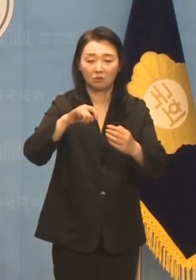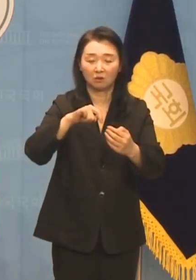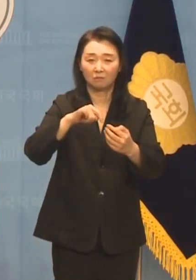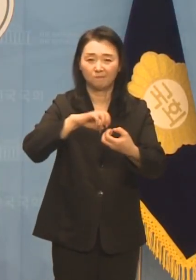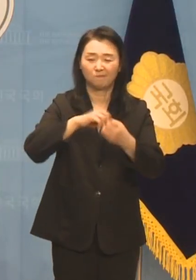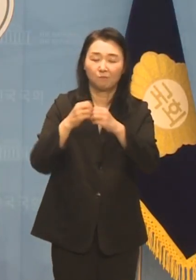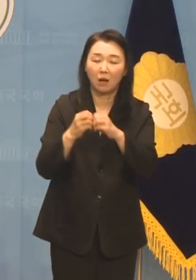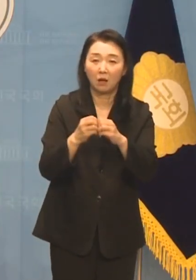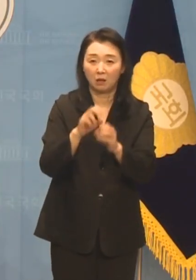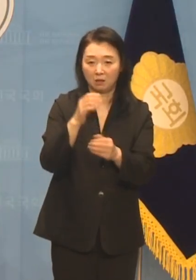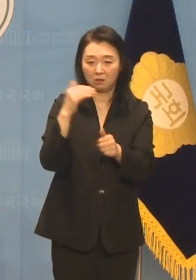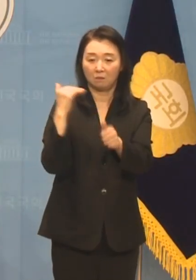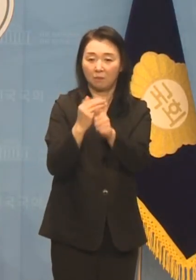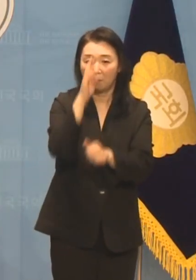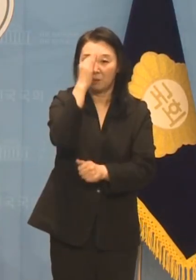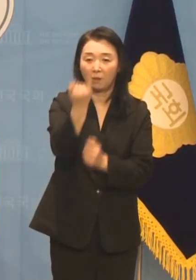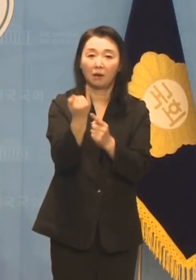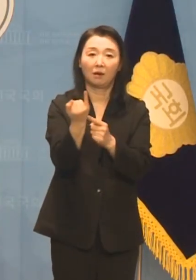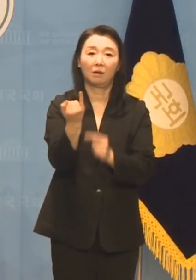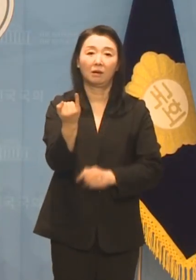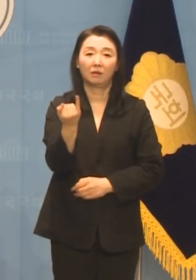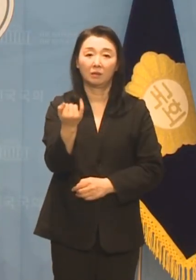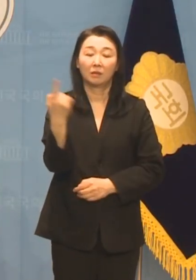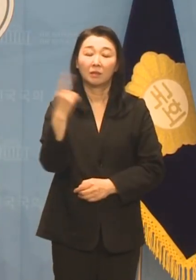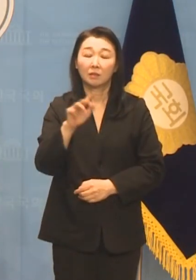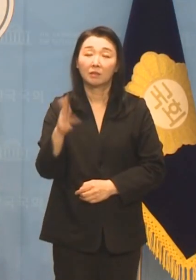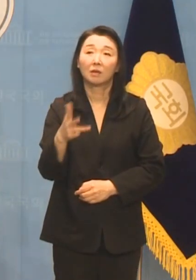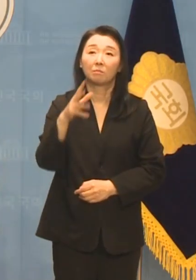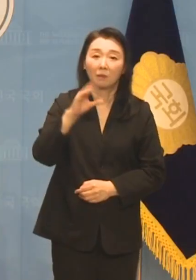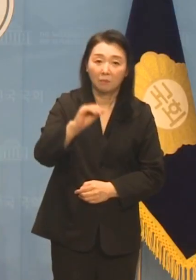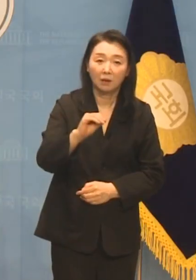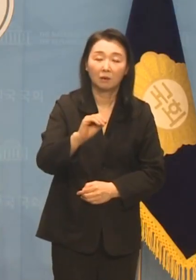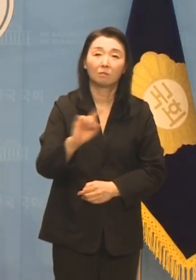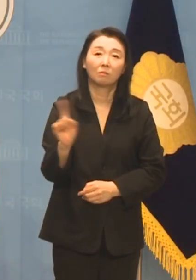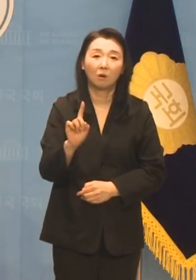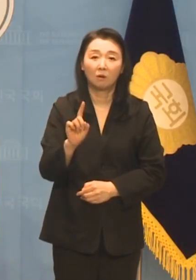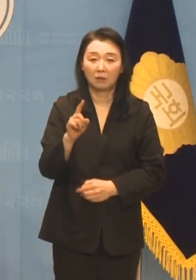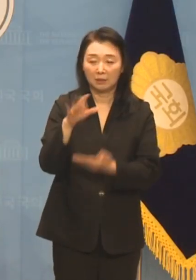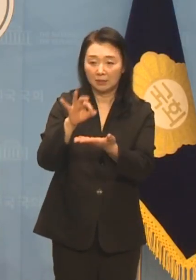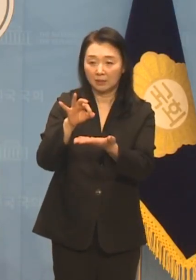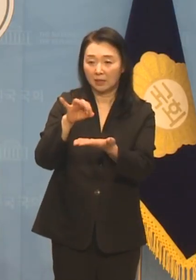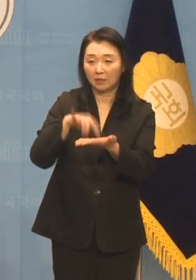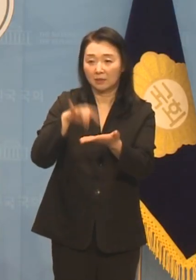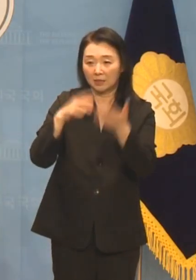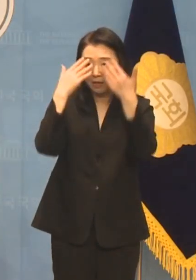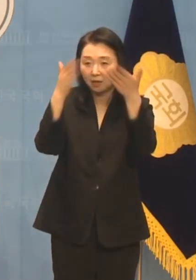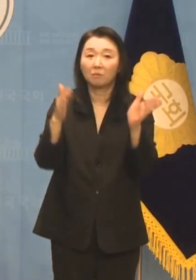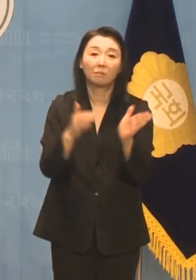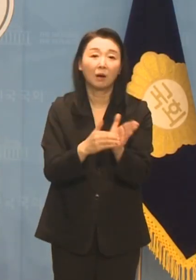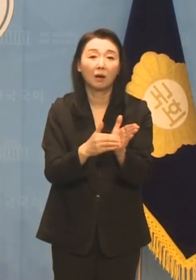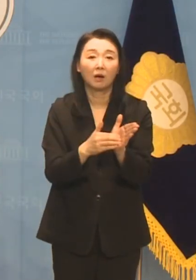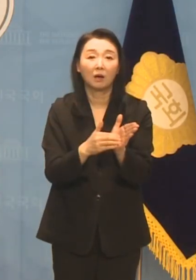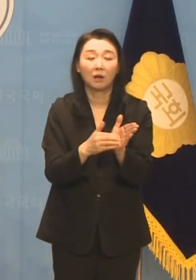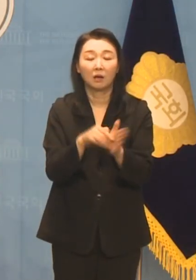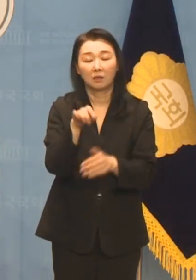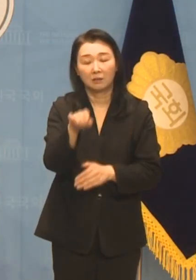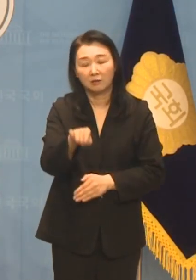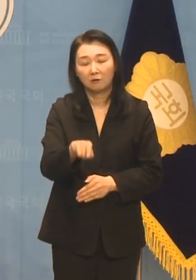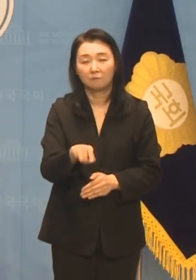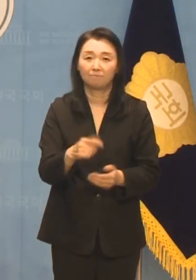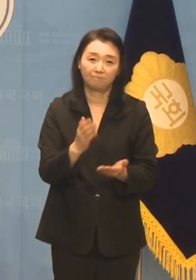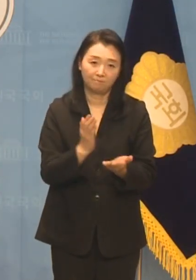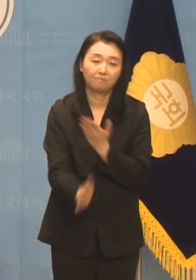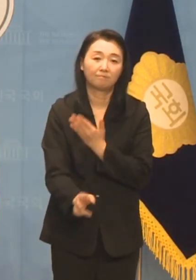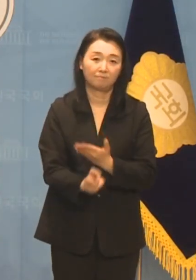파면된 박근혜도 1,300여만 원의 재산세를 감면받았는데 이 또한 매우